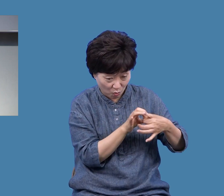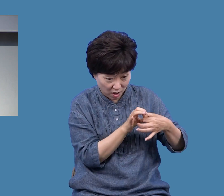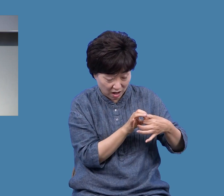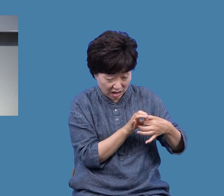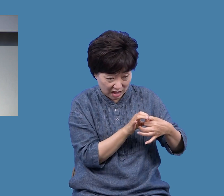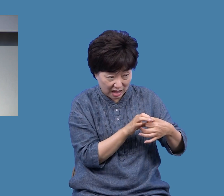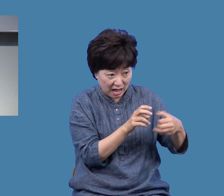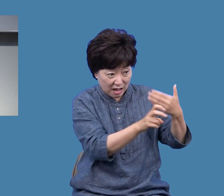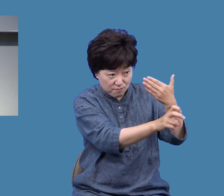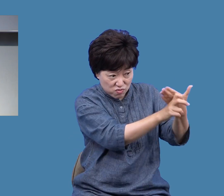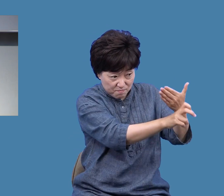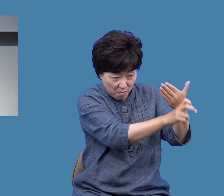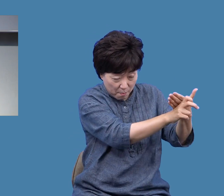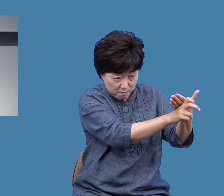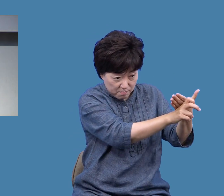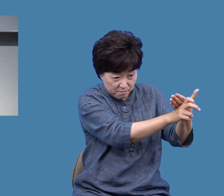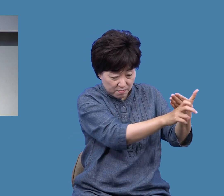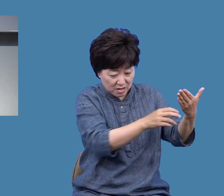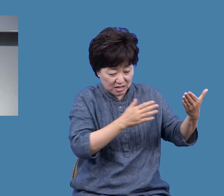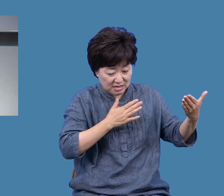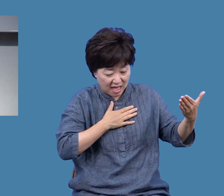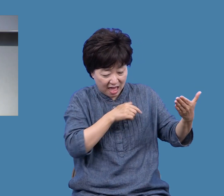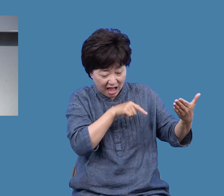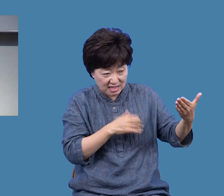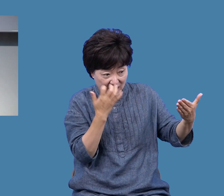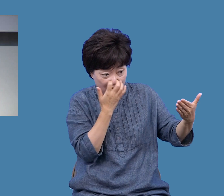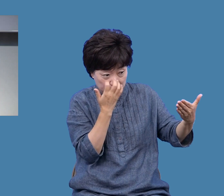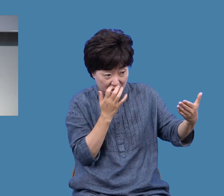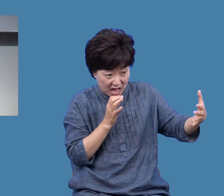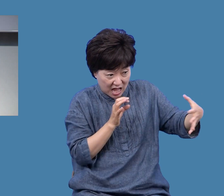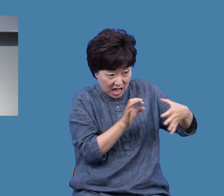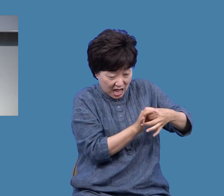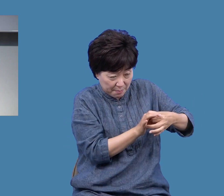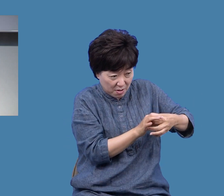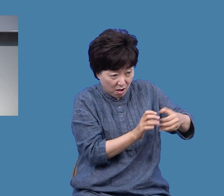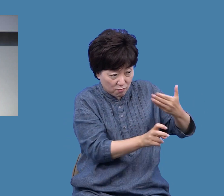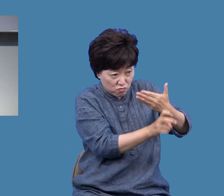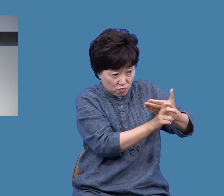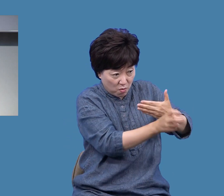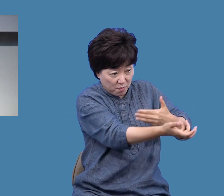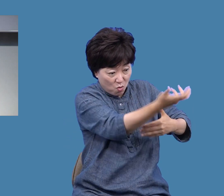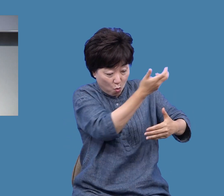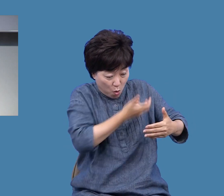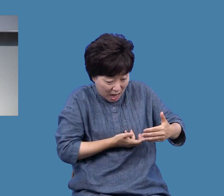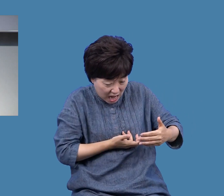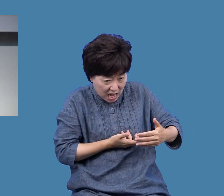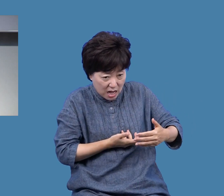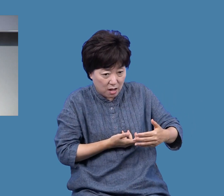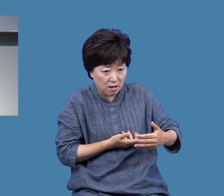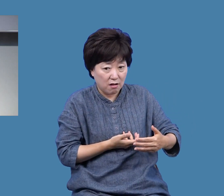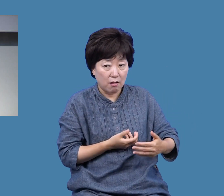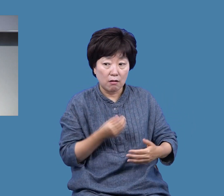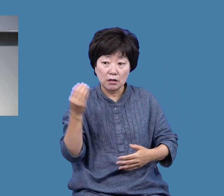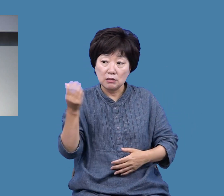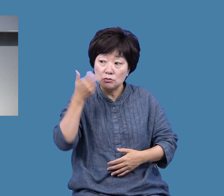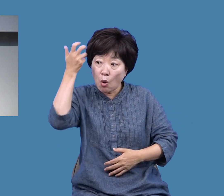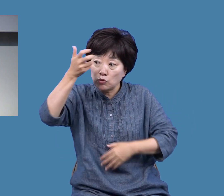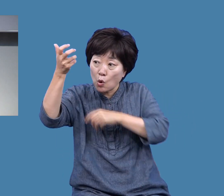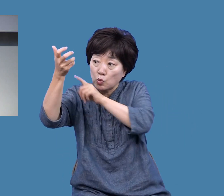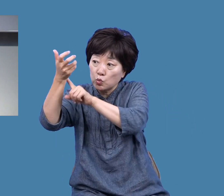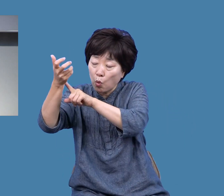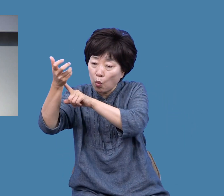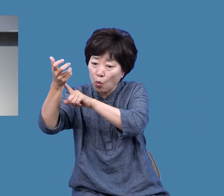안에 있는 불법적인 영이 서로 간에 이렇게 하나로 왔다 갔다 할 수 있으면 성령께서도 그러신 거 아니야? 그럼